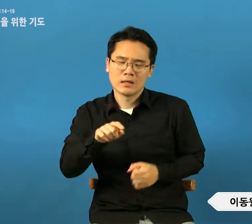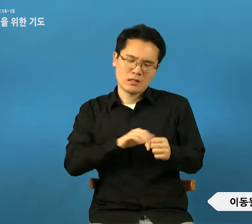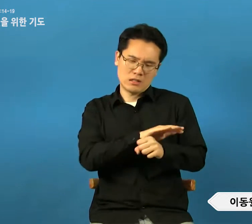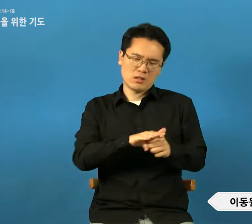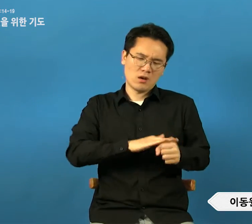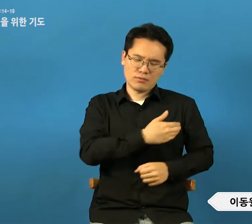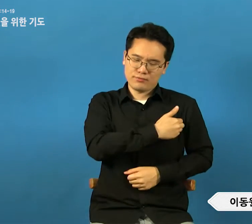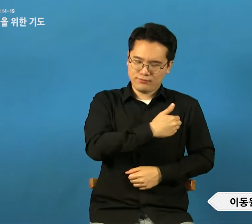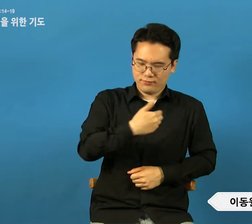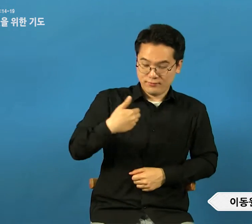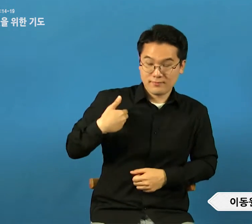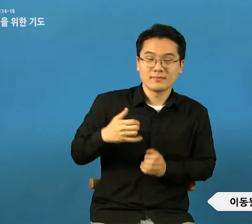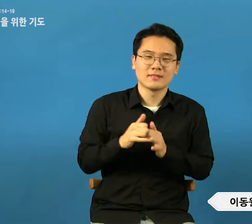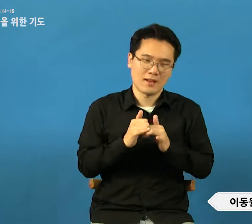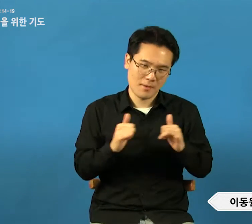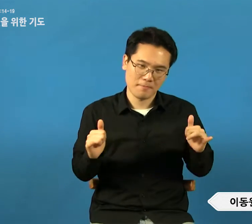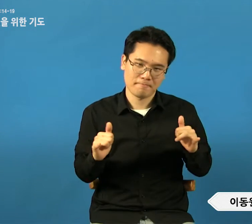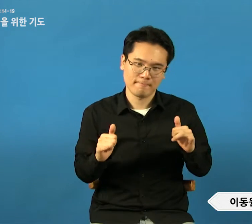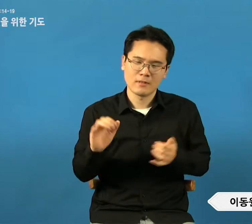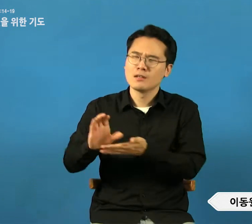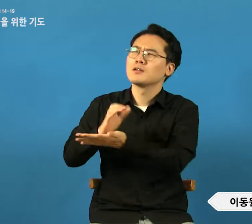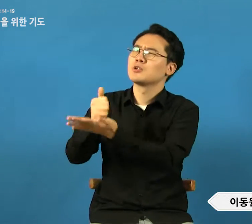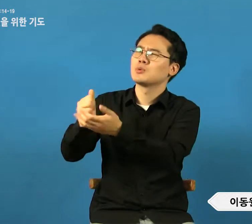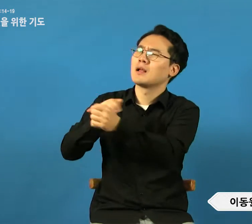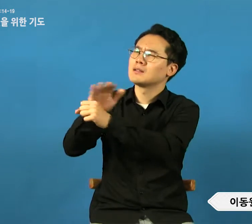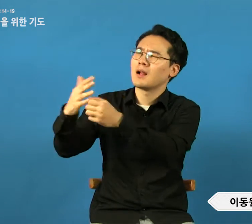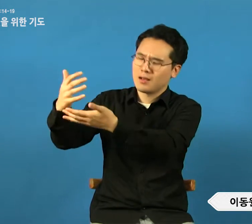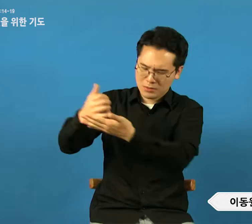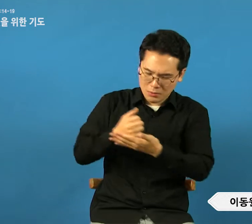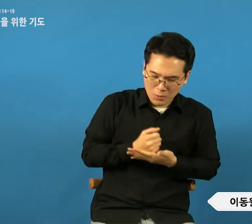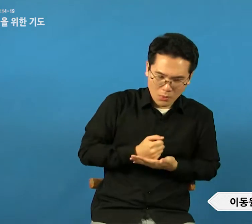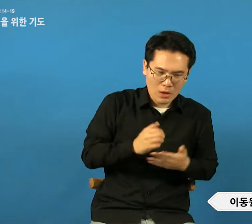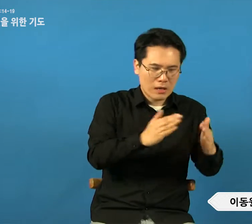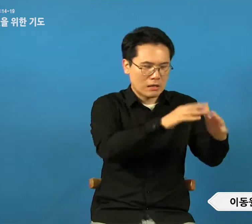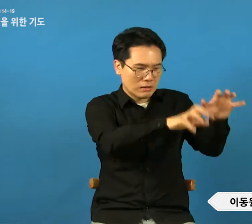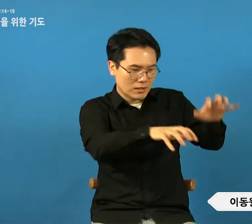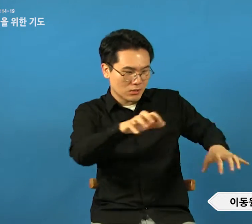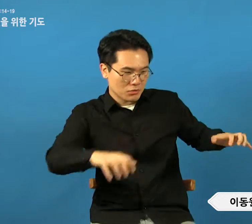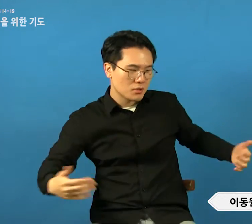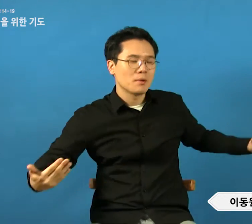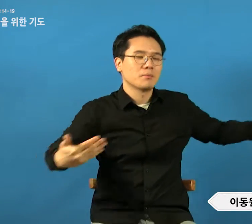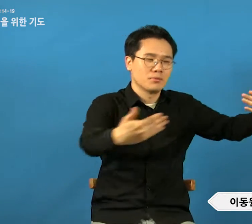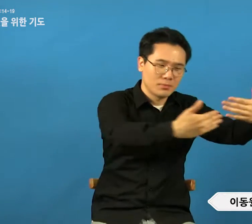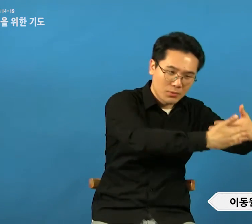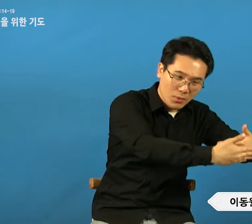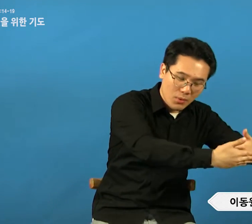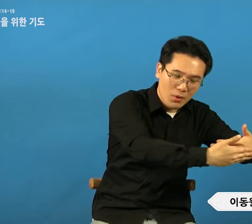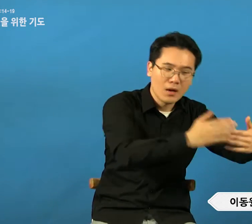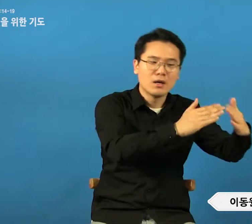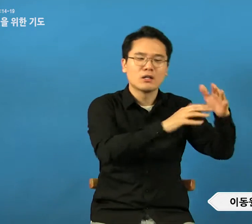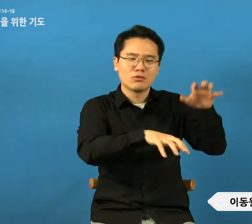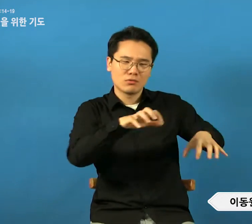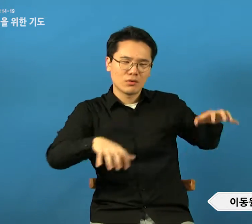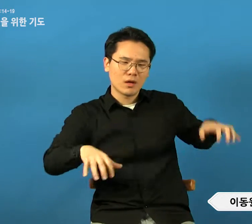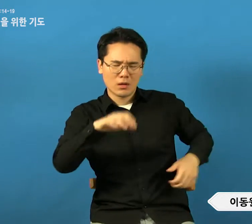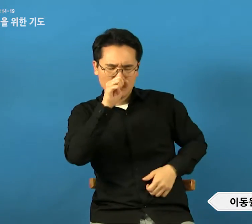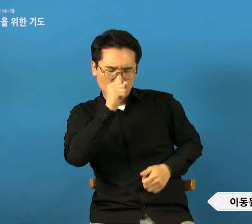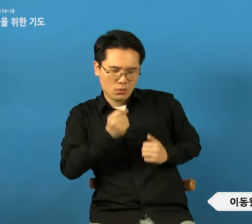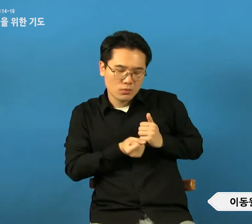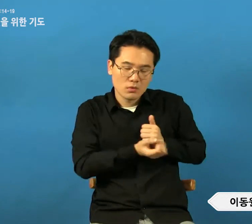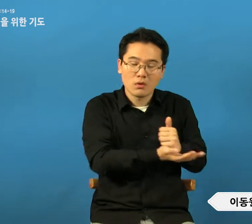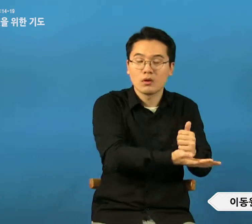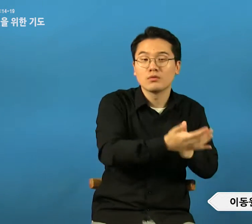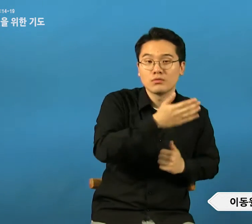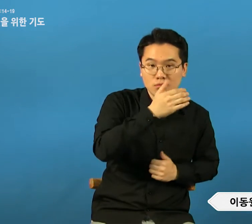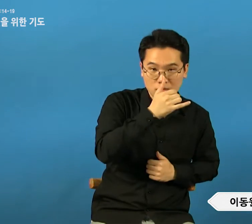넉넉한 사람, 그리스도의 사랑으로 채워진 사람, 그 사랑으로 이웃을 끌어안을 수 있고, 이 사랑으로 이웃들에게 영향을 끼칠 수